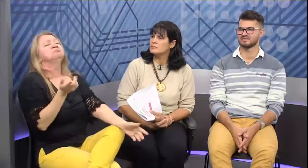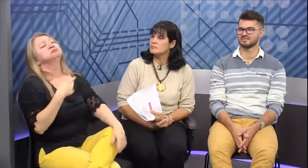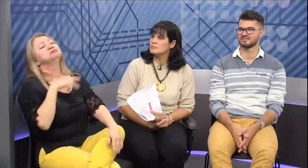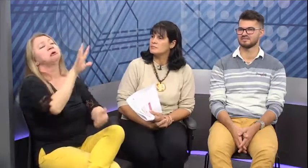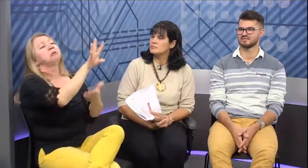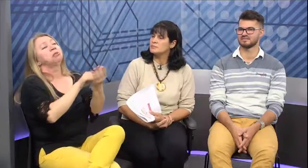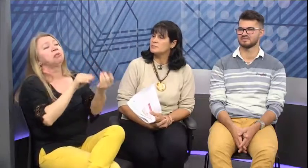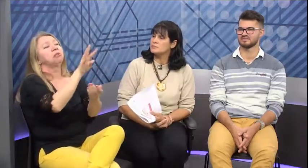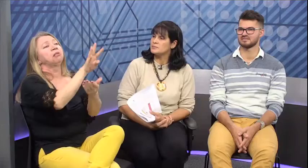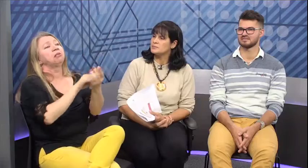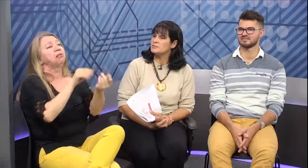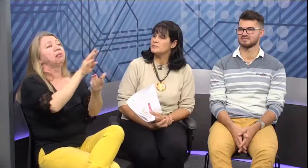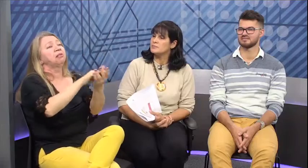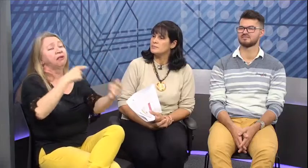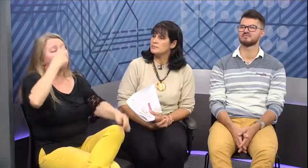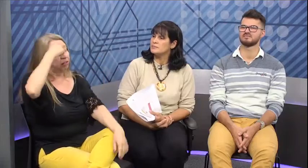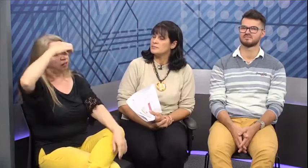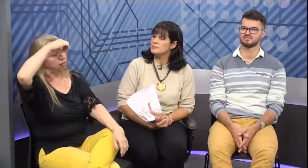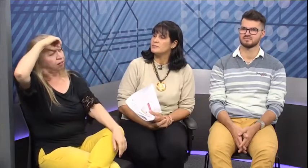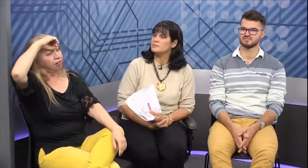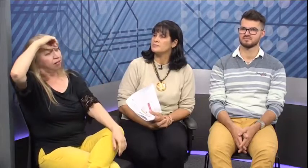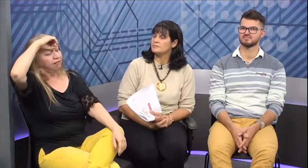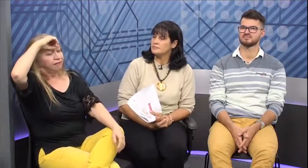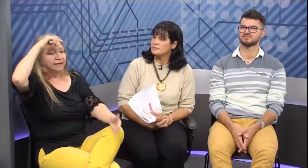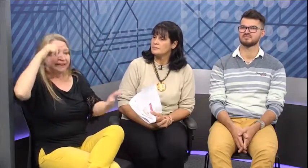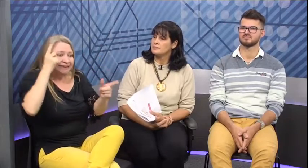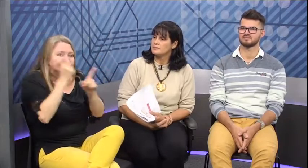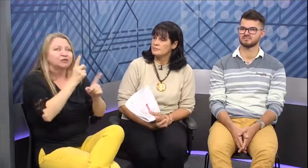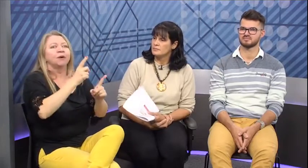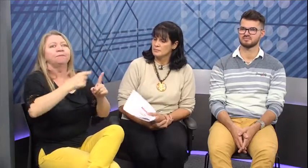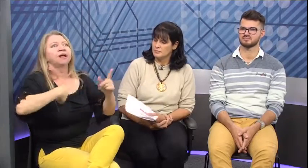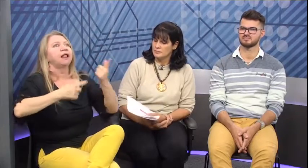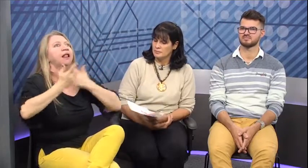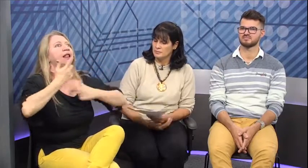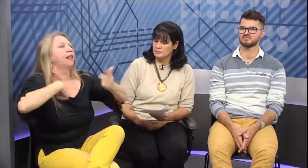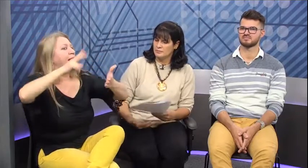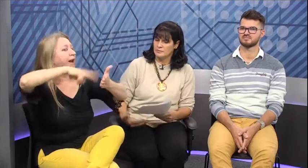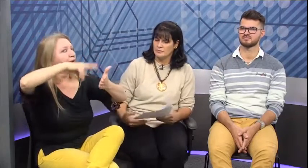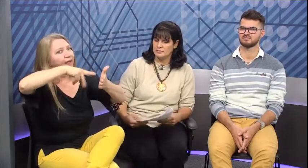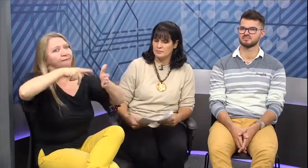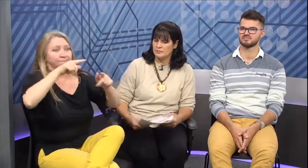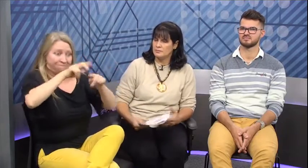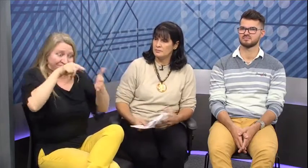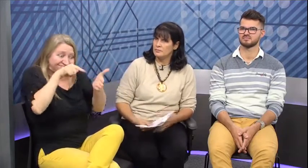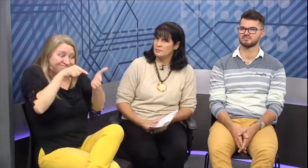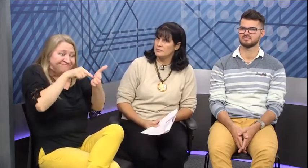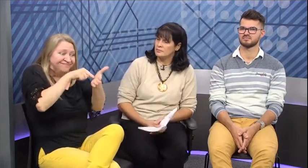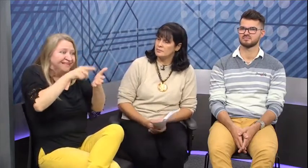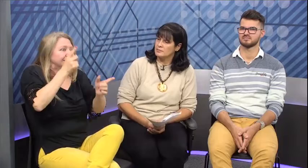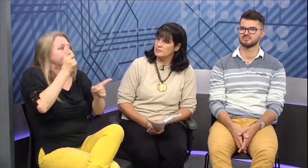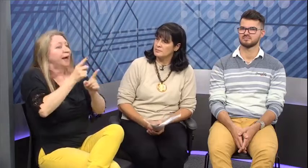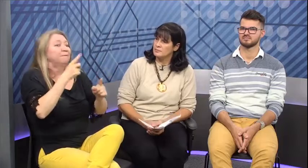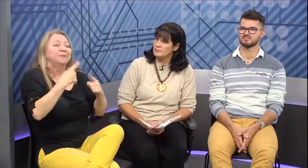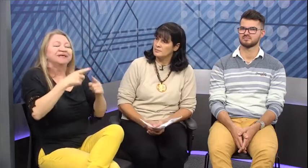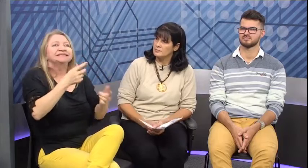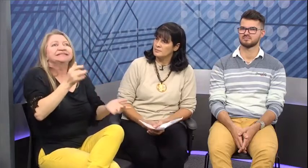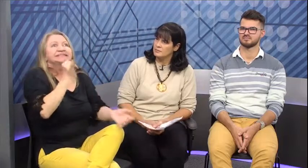pareceu como se fosse um choque, né? Porque até então era muito monótono para mim copiar, mas eu não tinha o sentido da